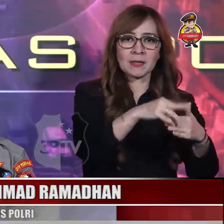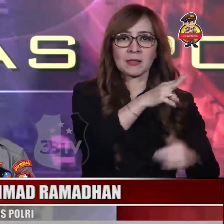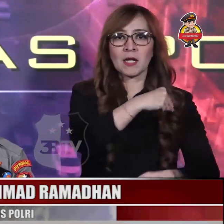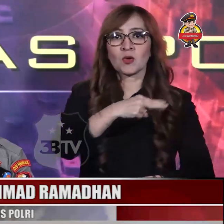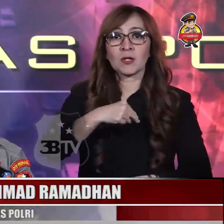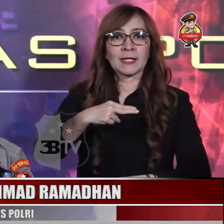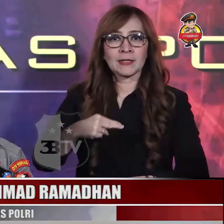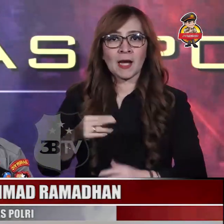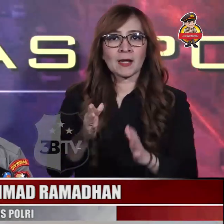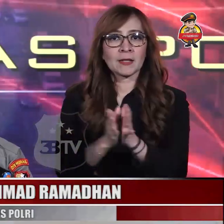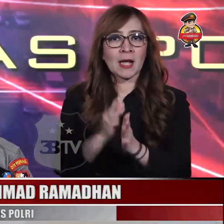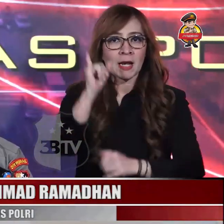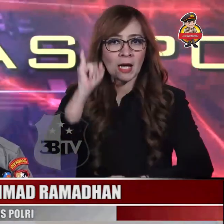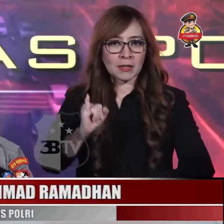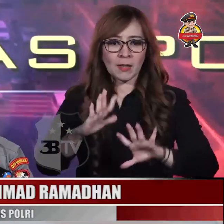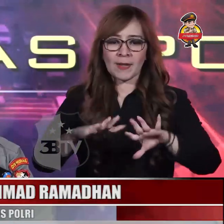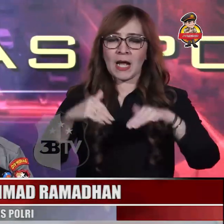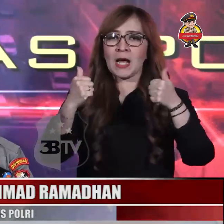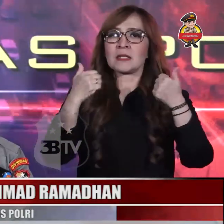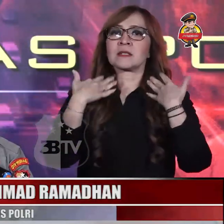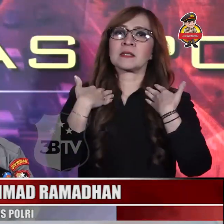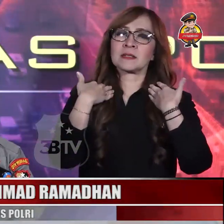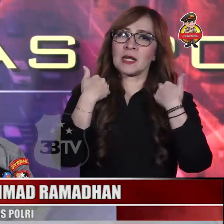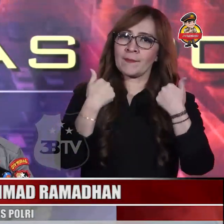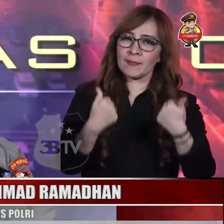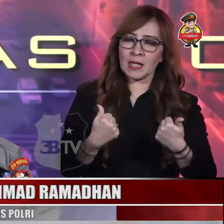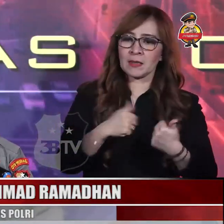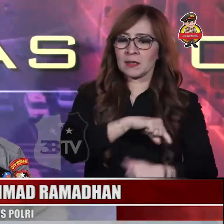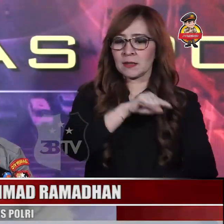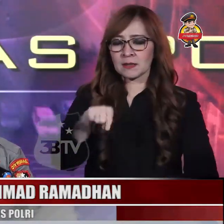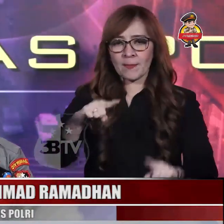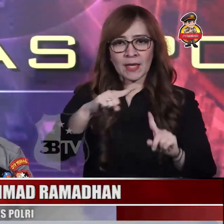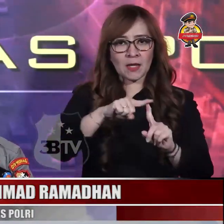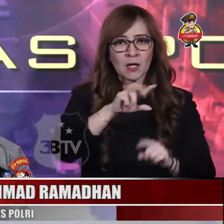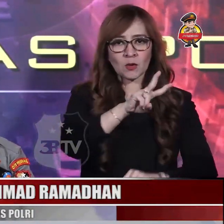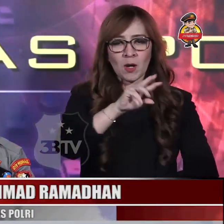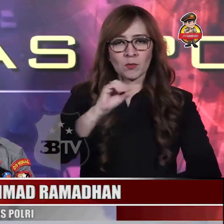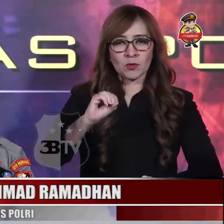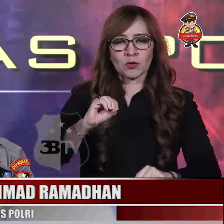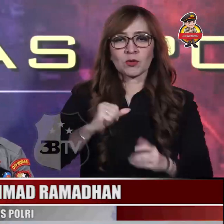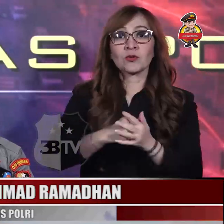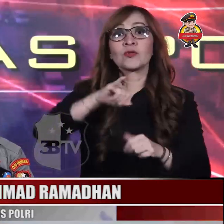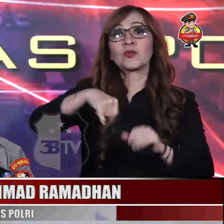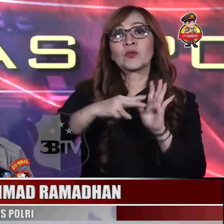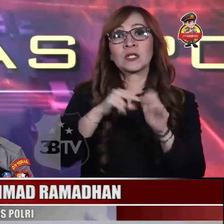korban berhasil kita selamatkan. Sampai tanggal 22 Juni sebanyak